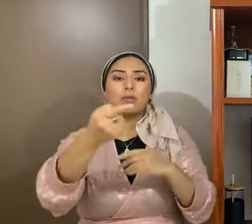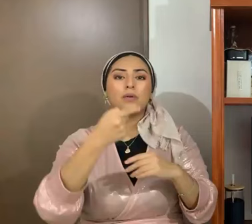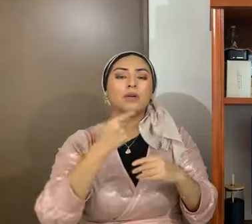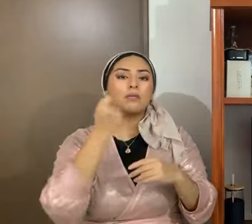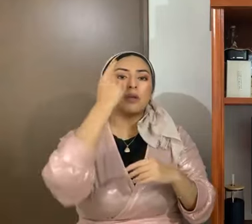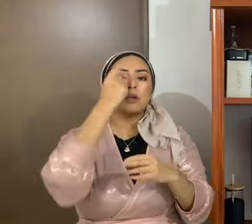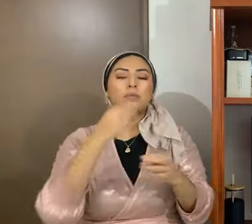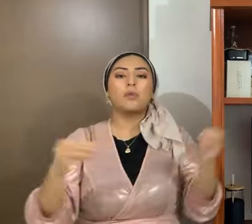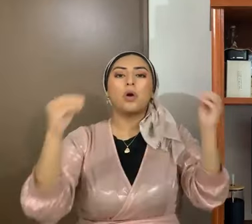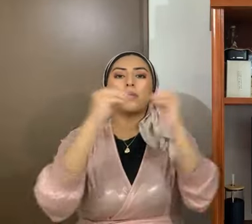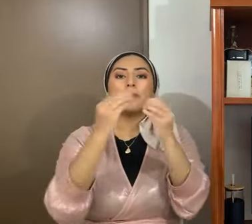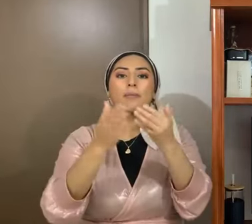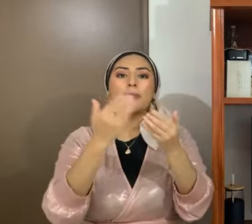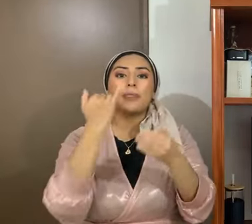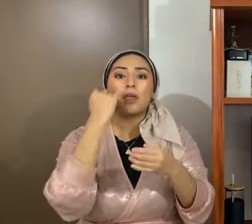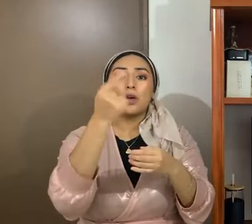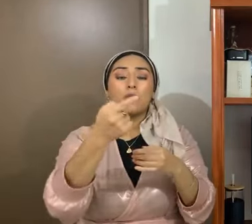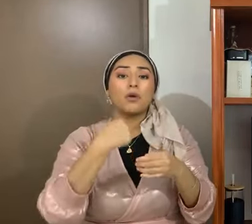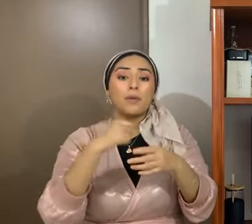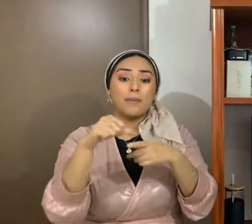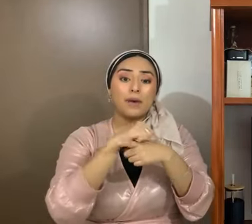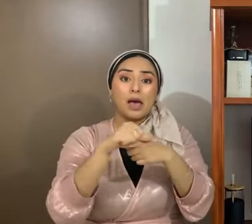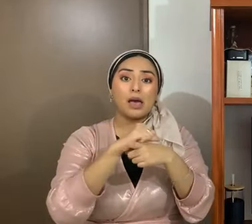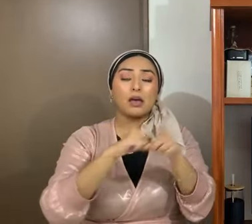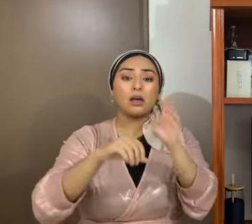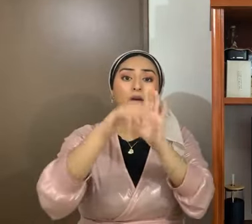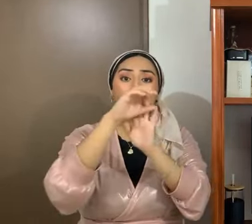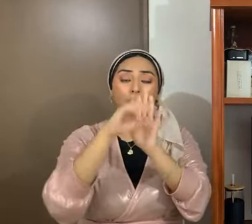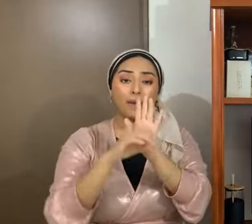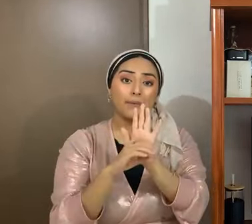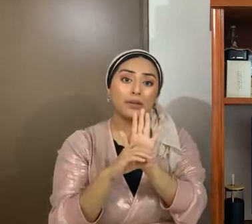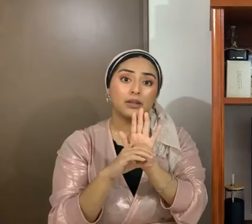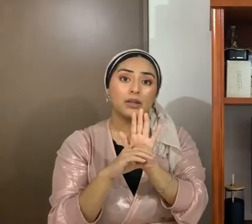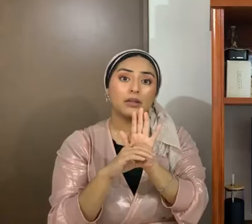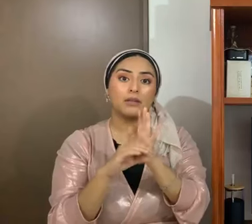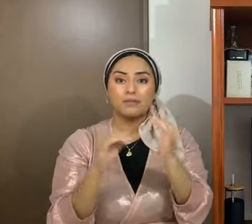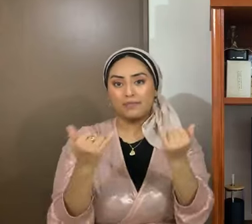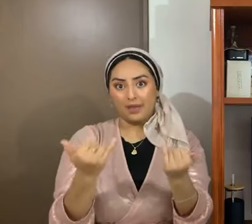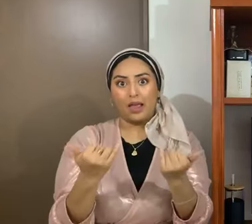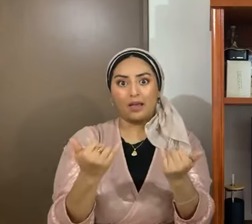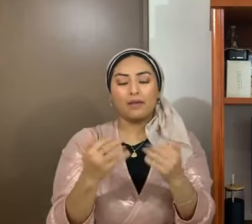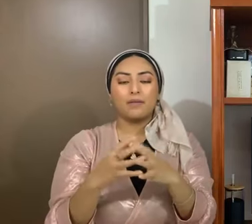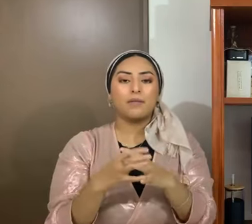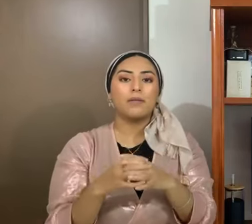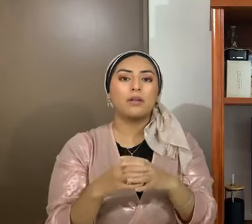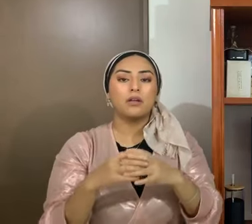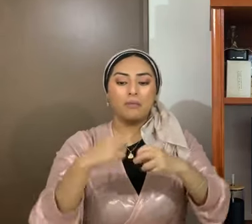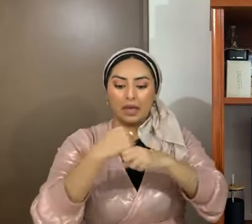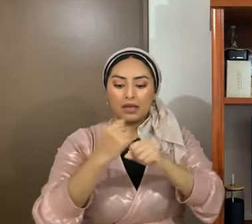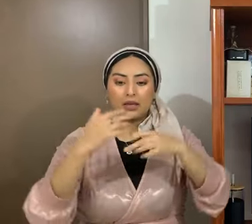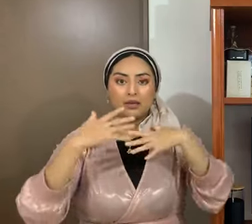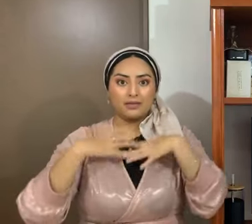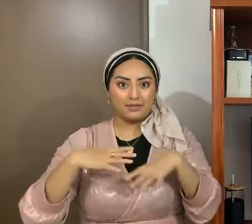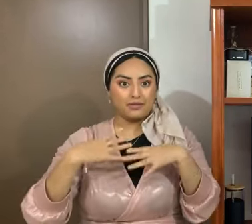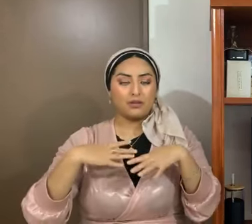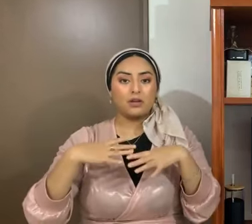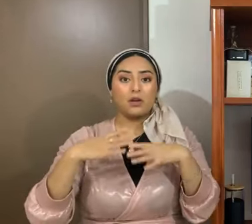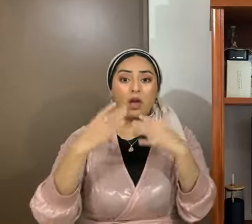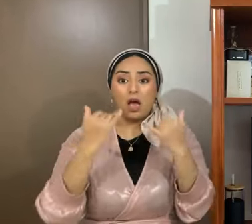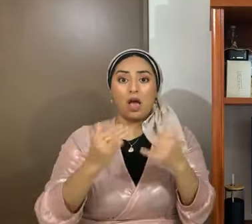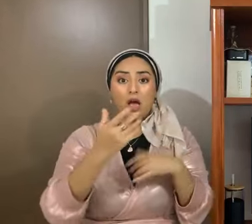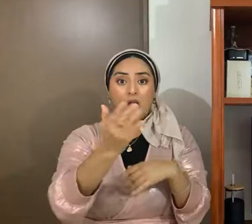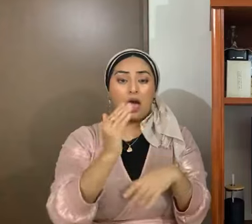más fácilmente que si practicamos los mandamientos, como en este momento era hacer las vestimentas, u hoy